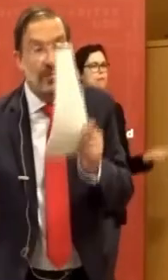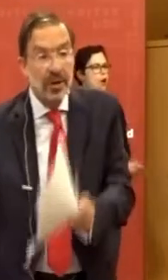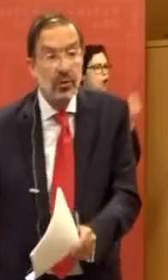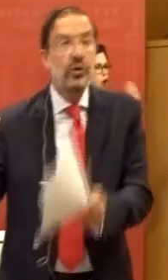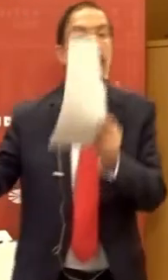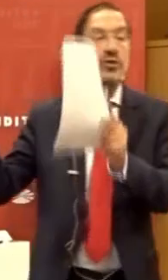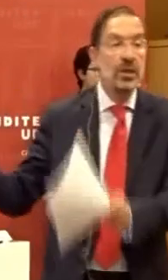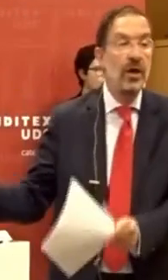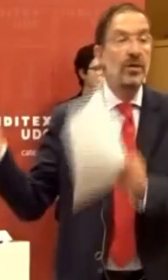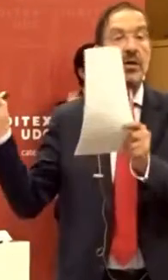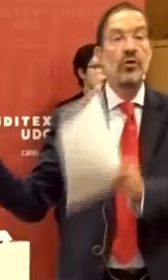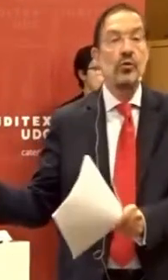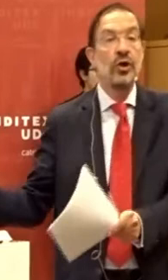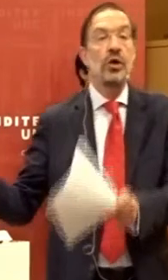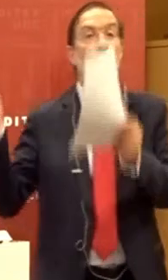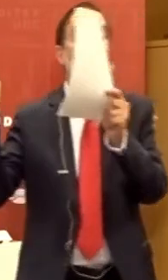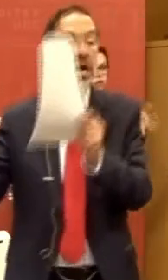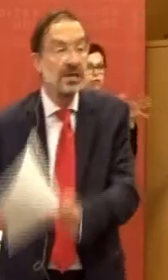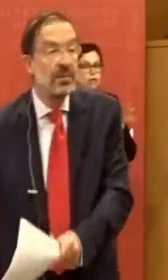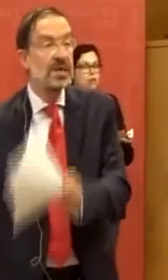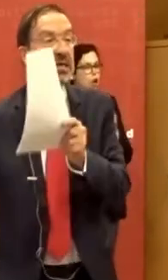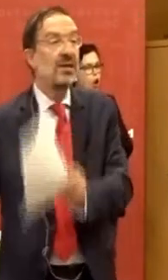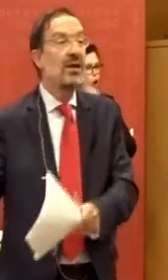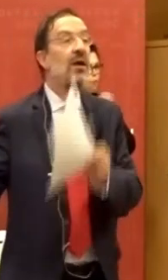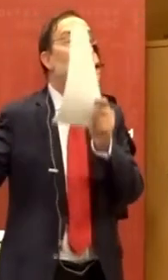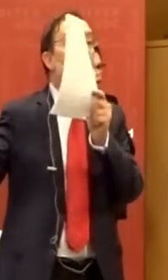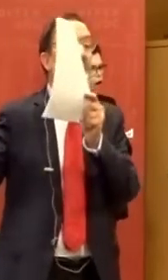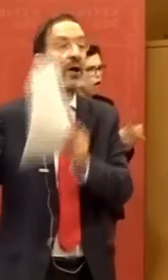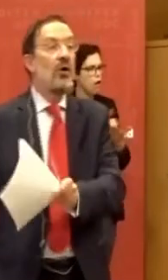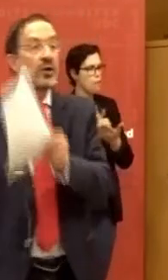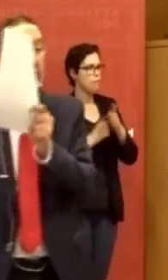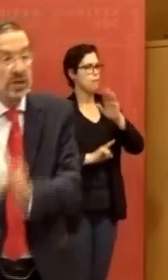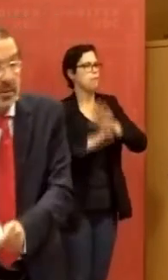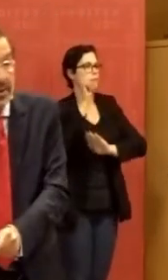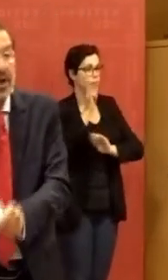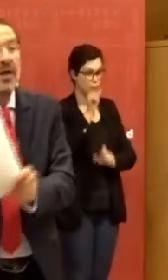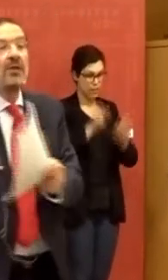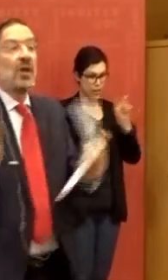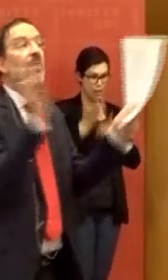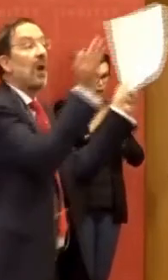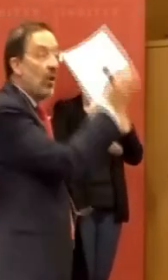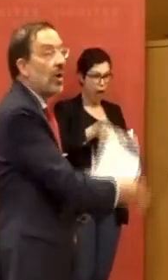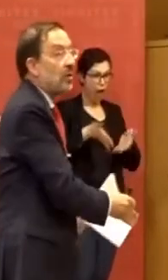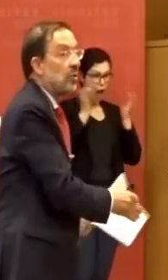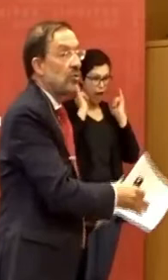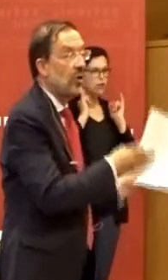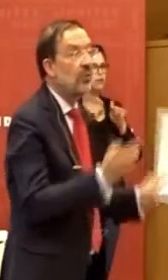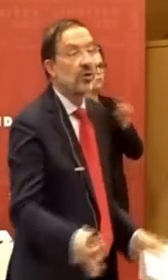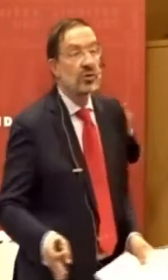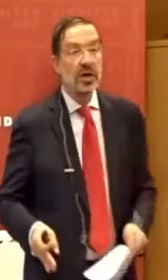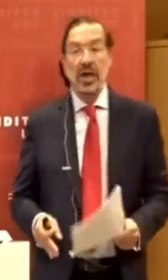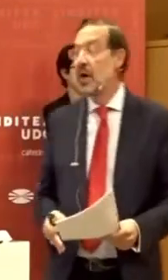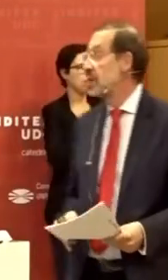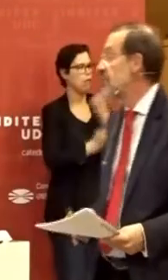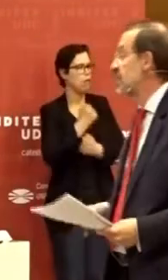final repercute positivamente en los resultados económicos. Las empresas que tienen a trabajadores con discapacidad tienen mejores resultados